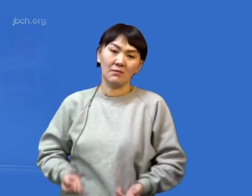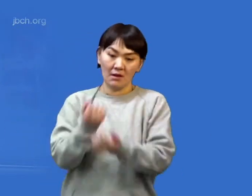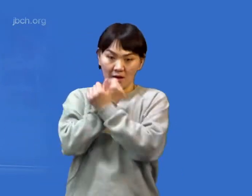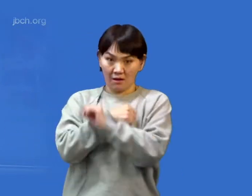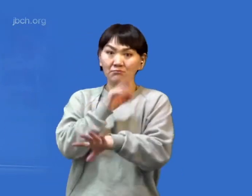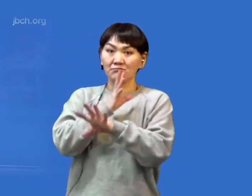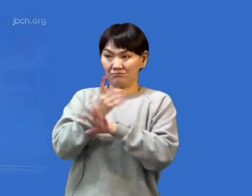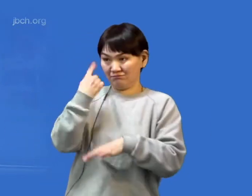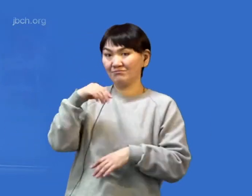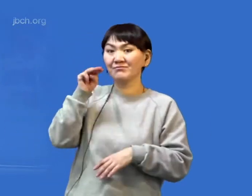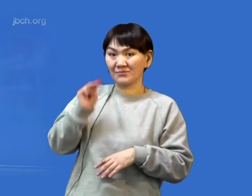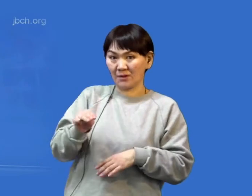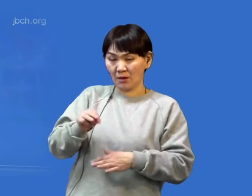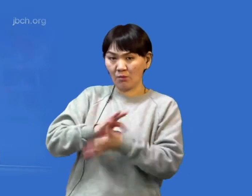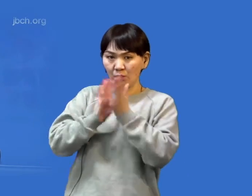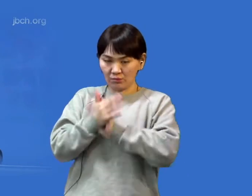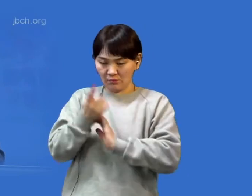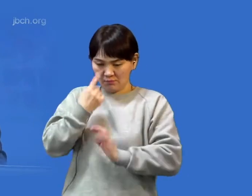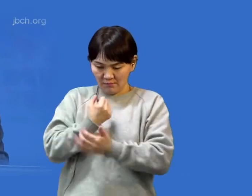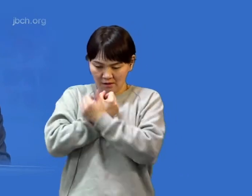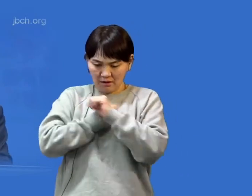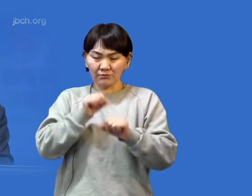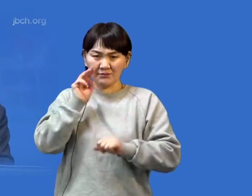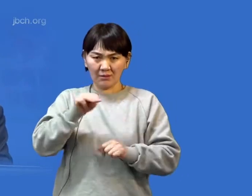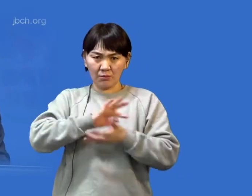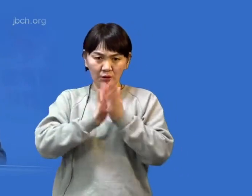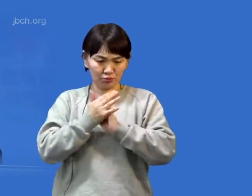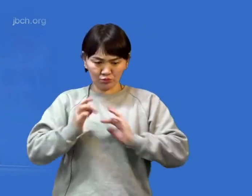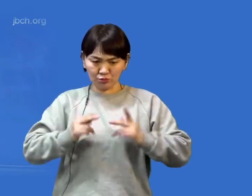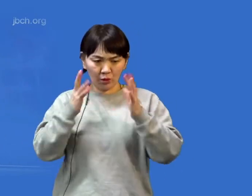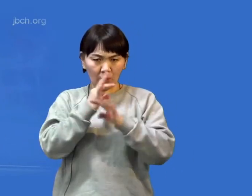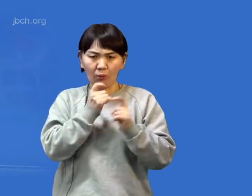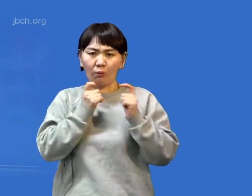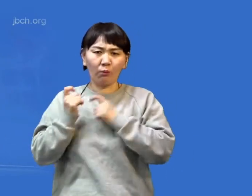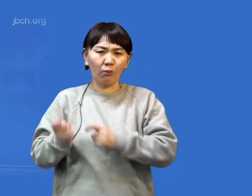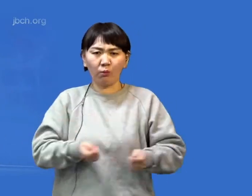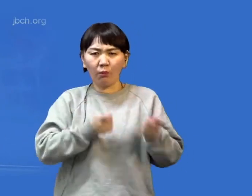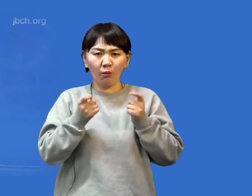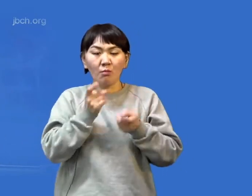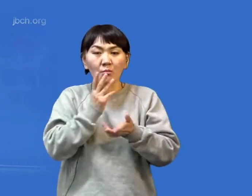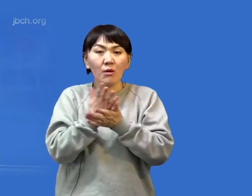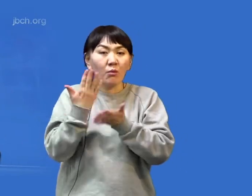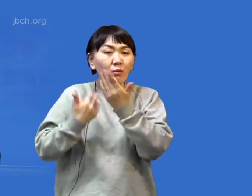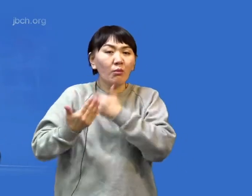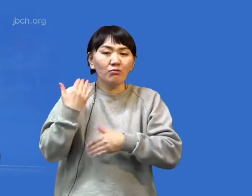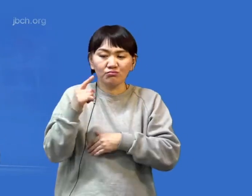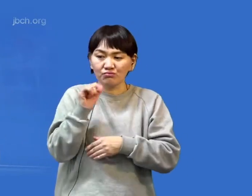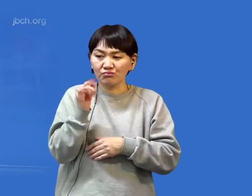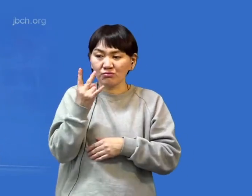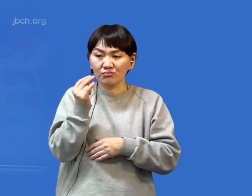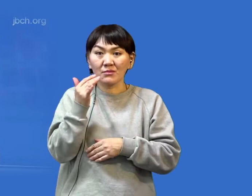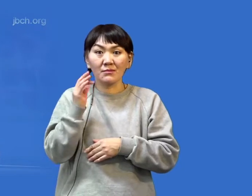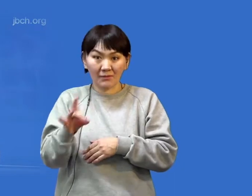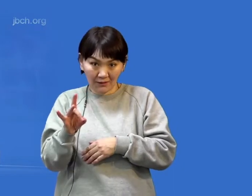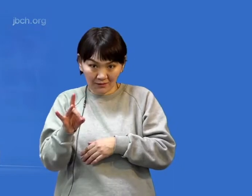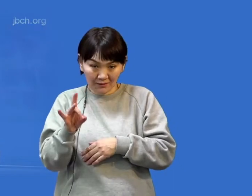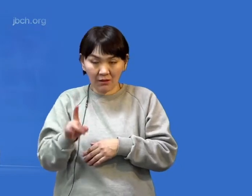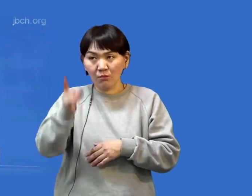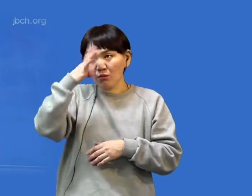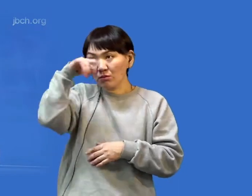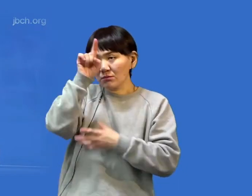аврагдсан хэдий ч гэсэн хараахан өөрчлөгдөөгүй байгаа урдын тэр зан чанарууд бурханы ариун